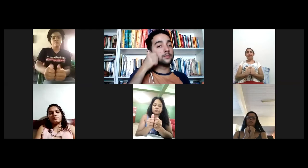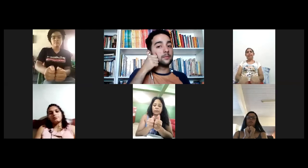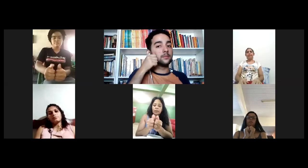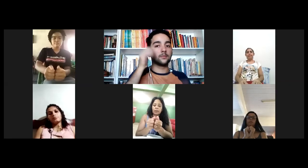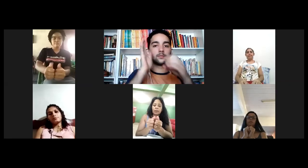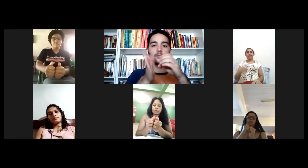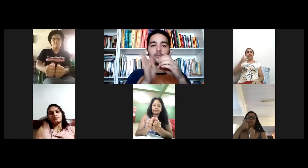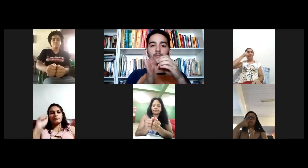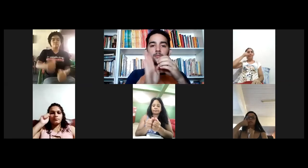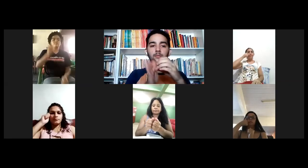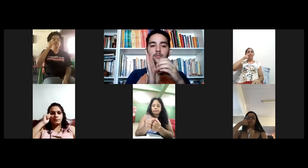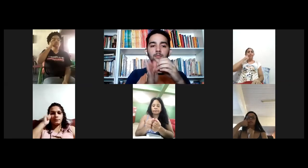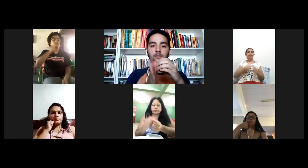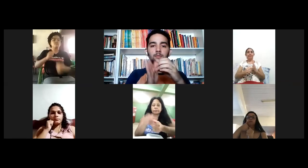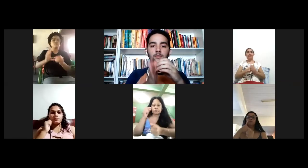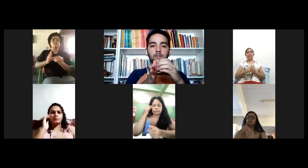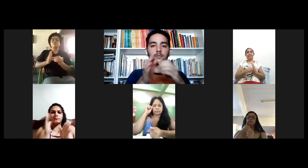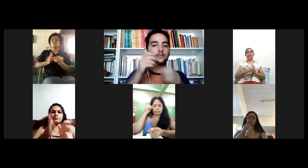Cebola.